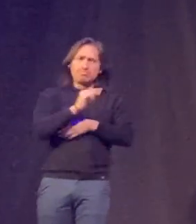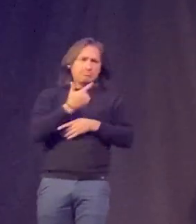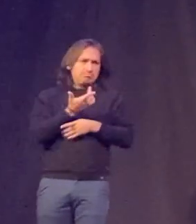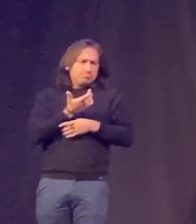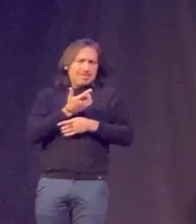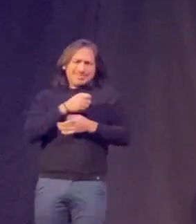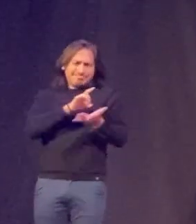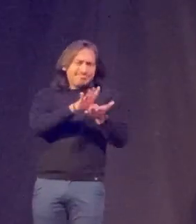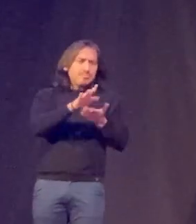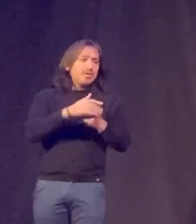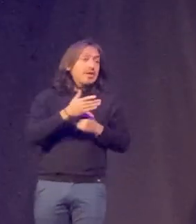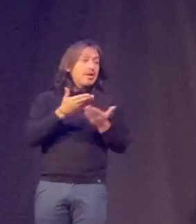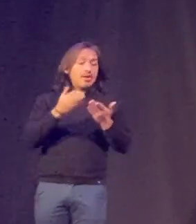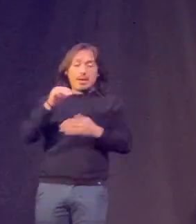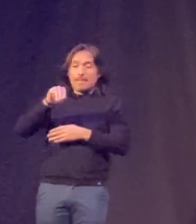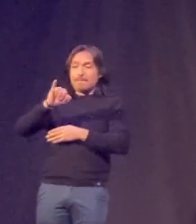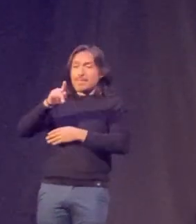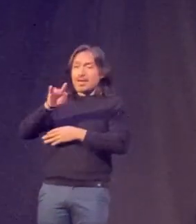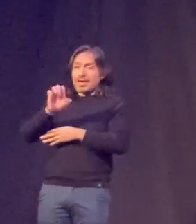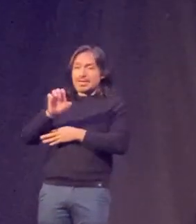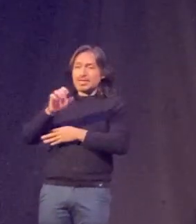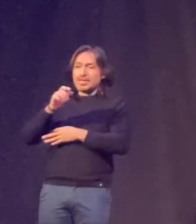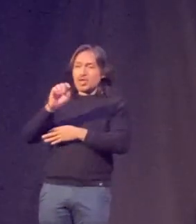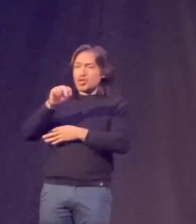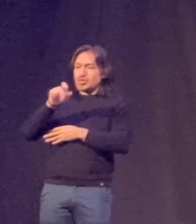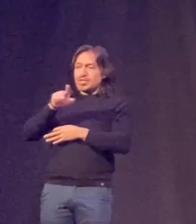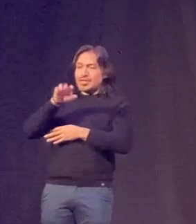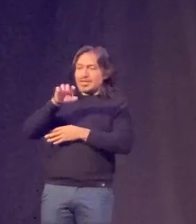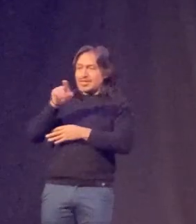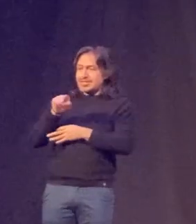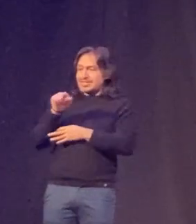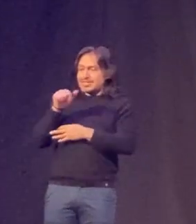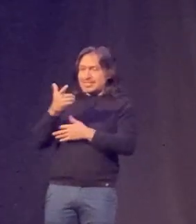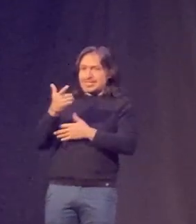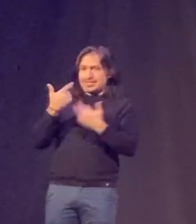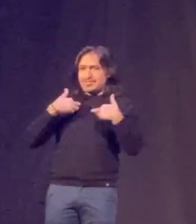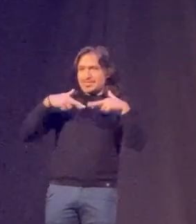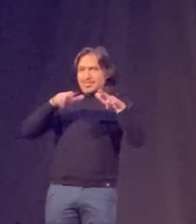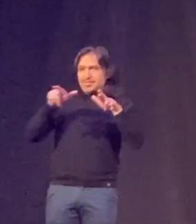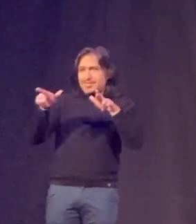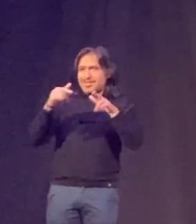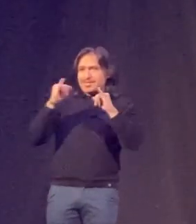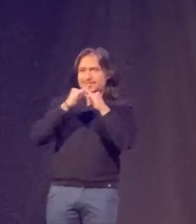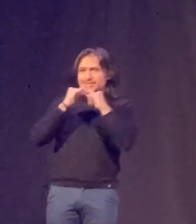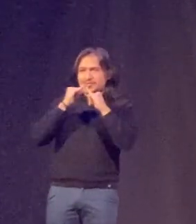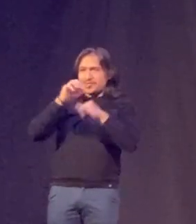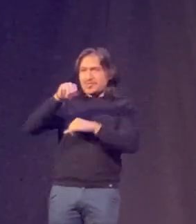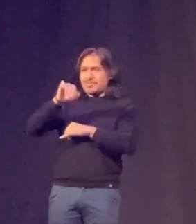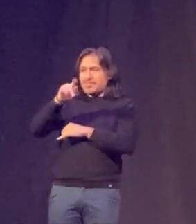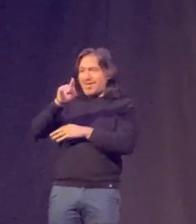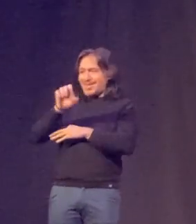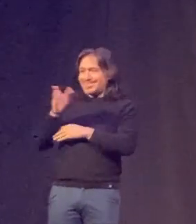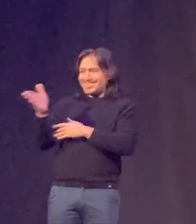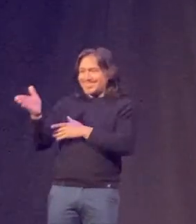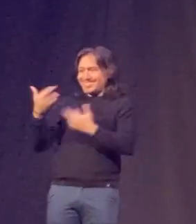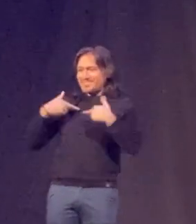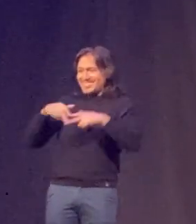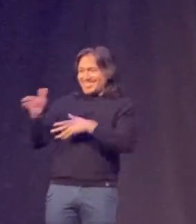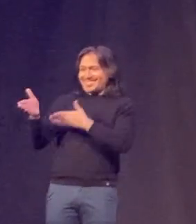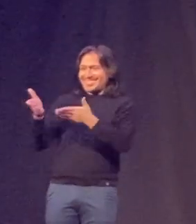hoy Mai González, coordinadora de voluntariado y servicio social en representación de esta institución. Muchas gracias, Mai.